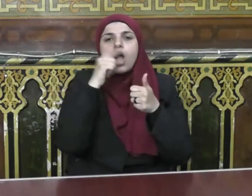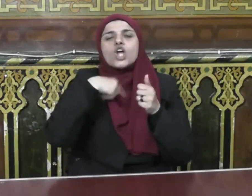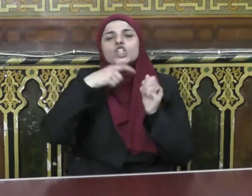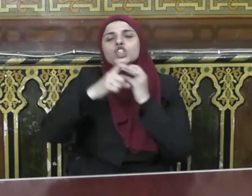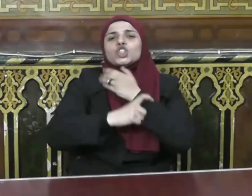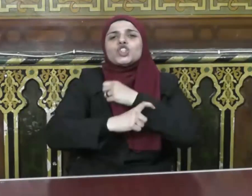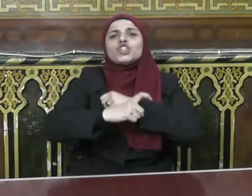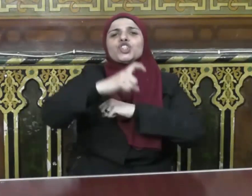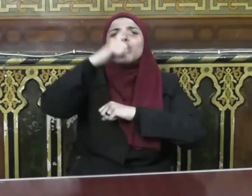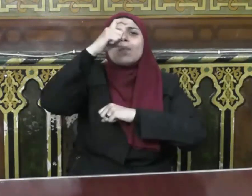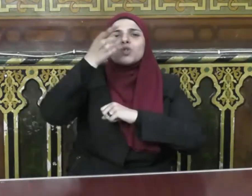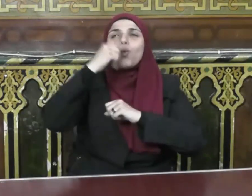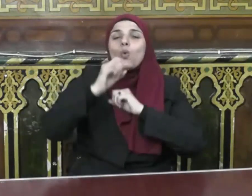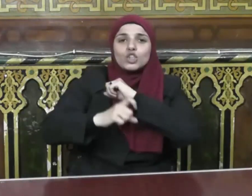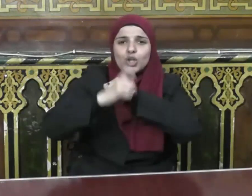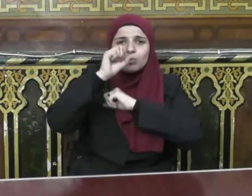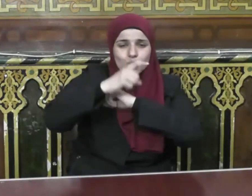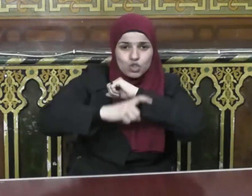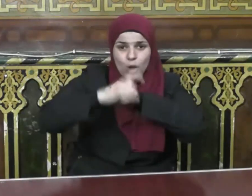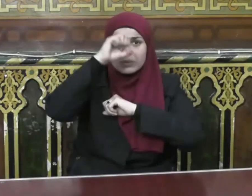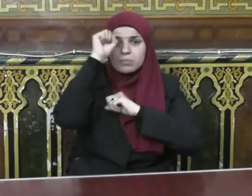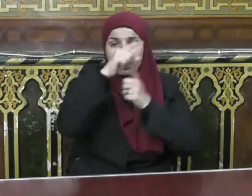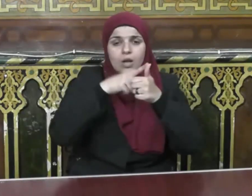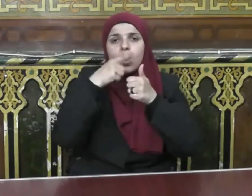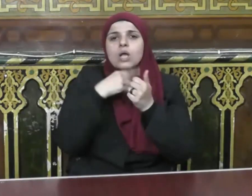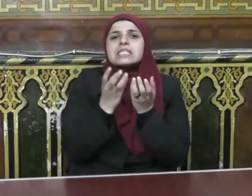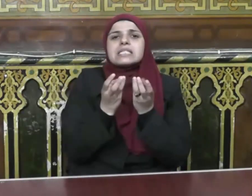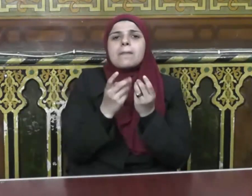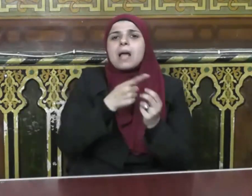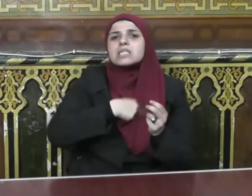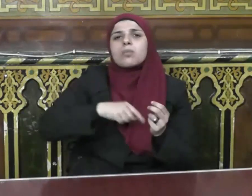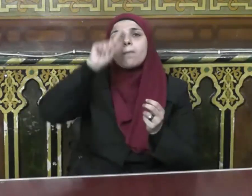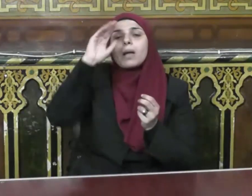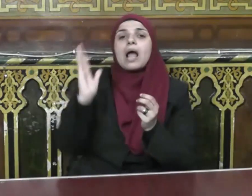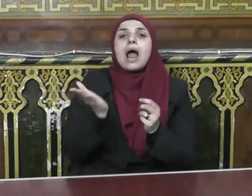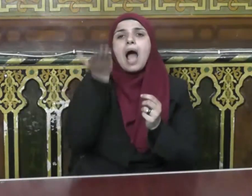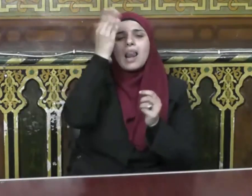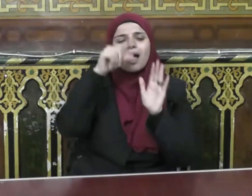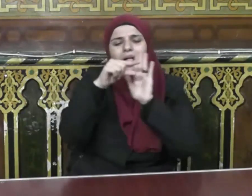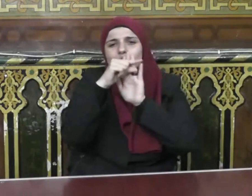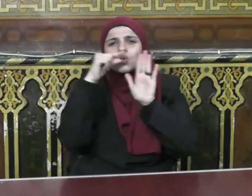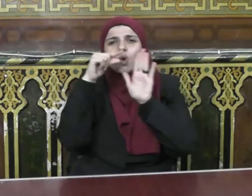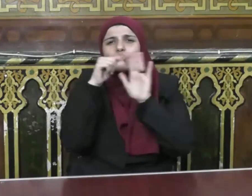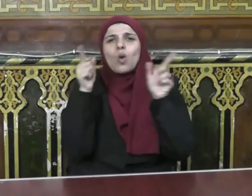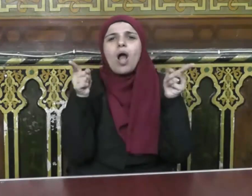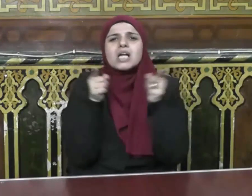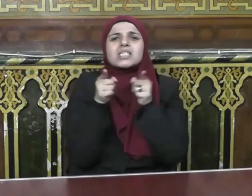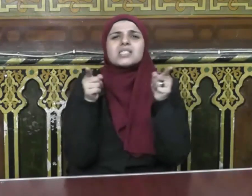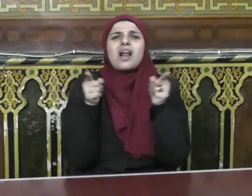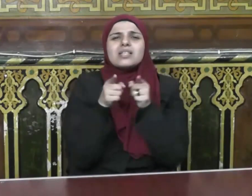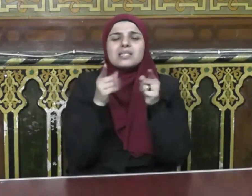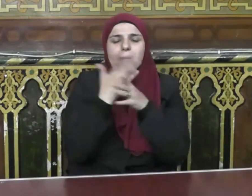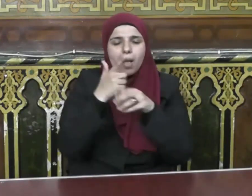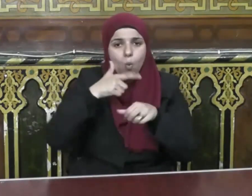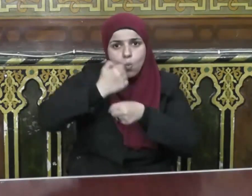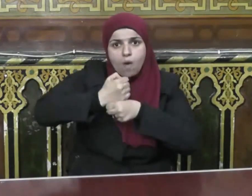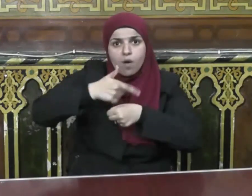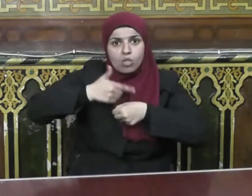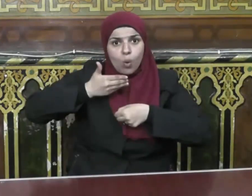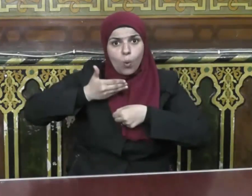وضحاها وسبح اسم ربك الأعلى ونحوها. وفي رواية: فإنه يصلي